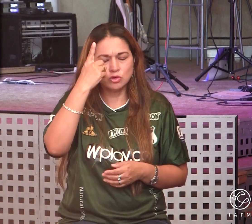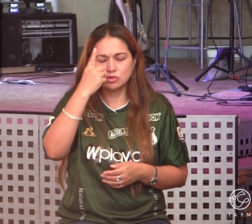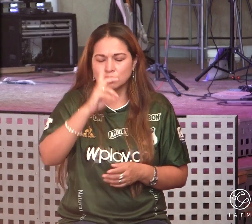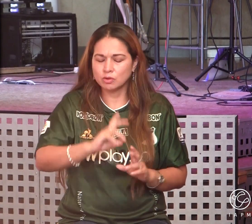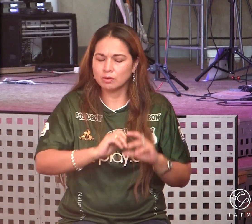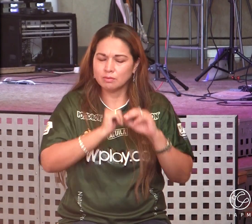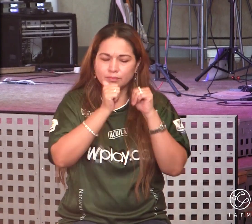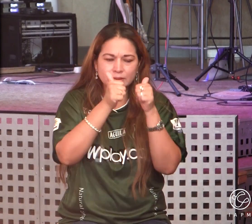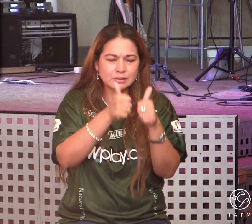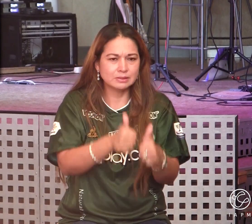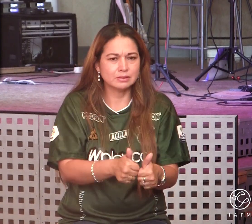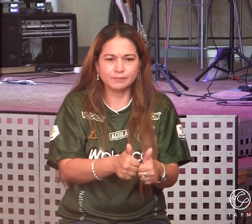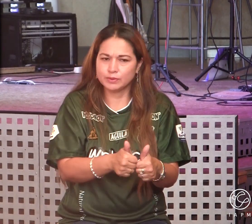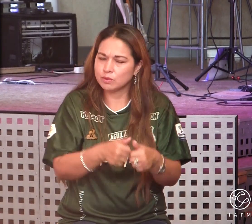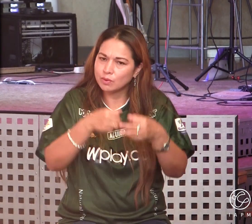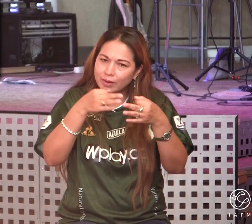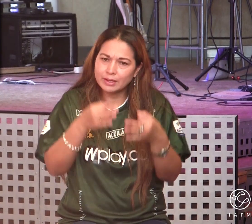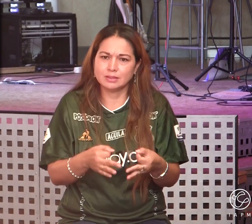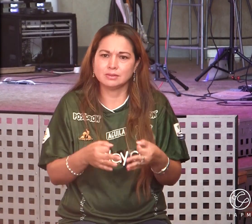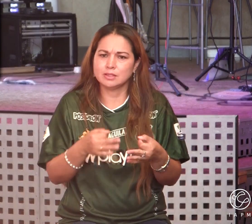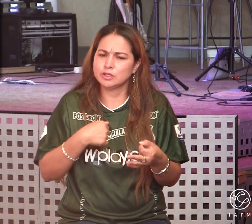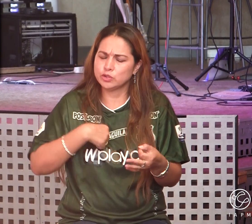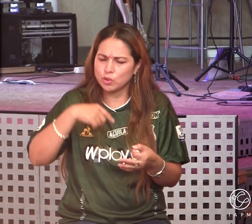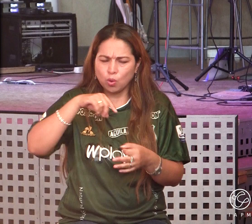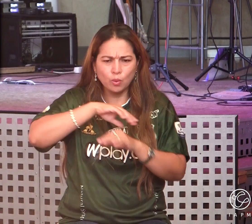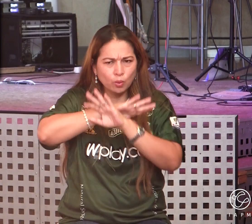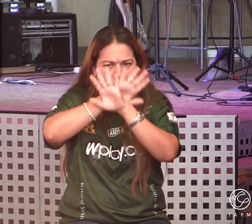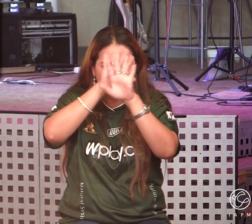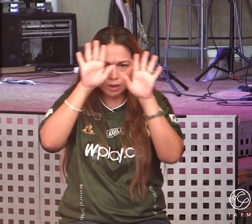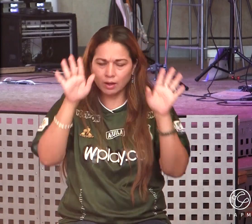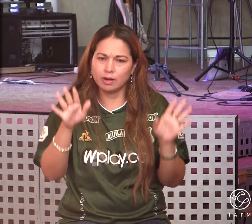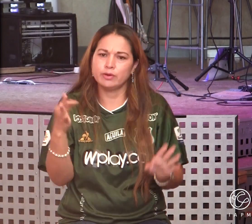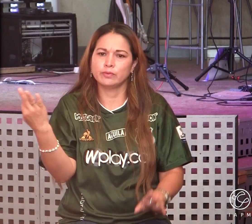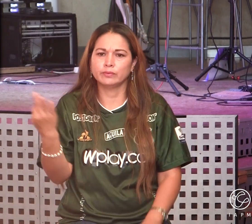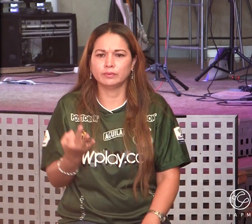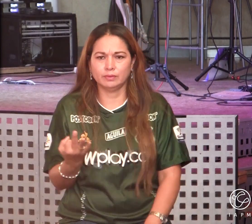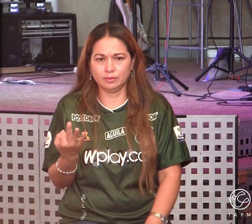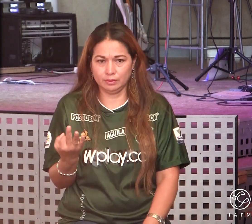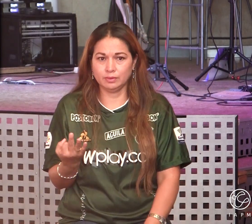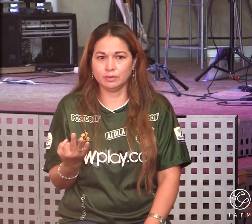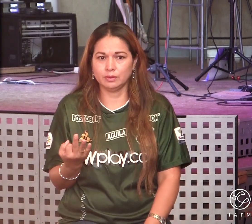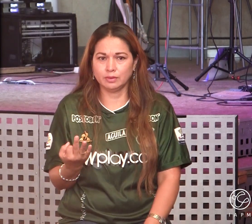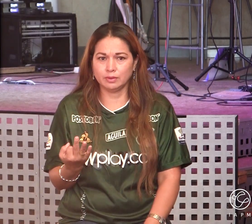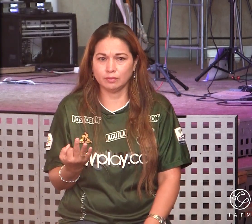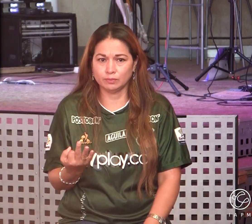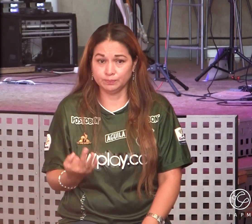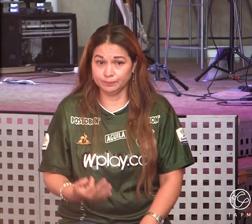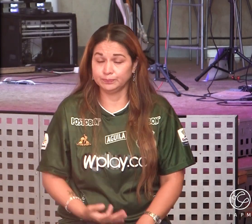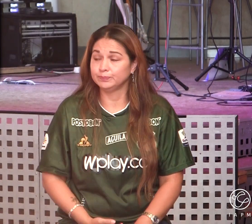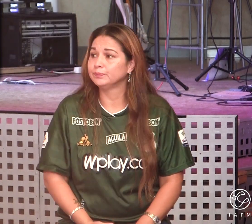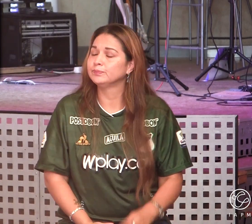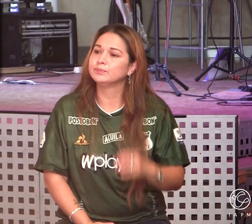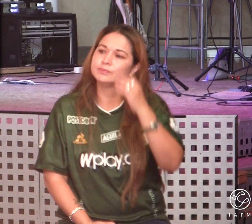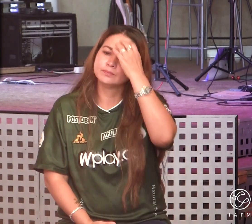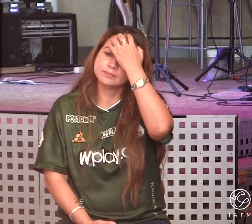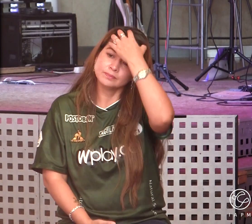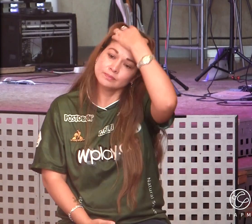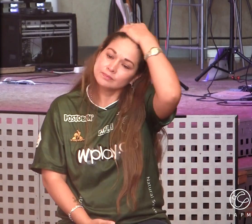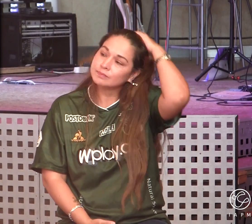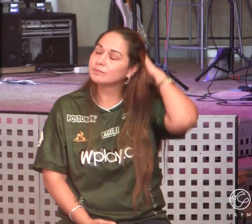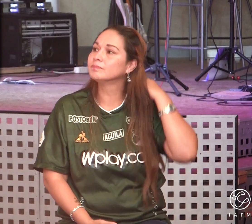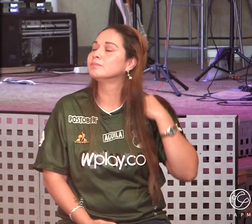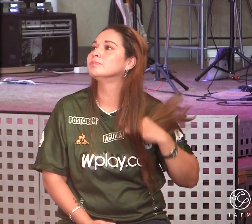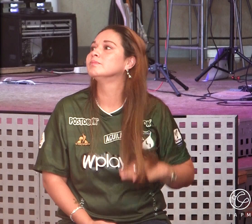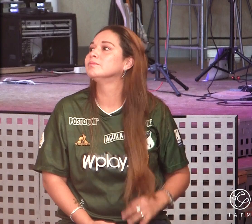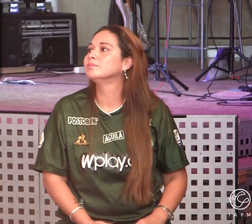lo que yo puedo explicar viene desde allí. Y encuentro muchas explicaciones y creo que son muy válidas también. Aquí va una